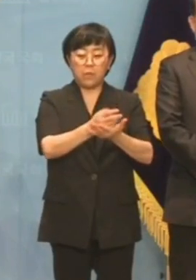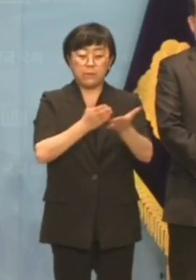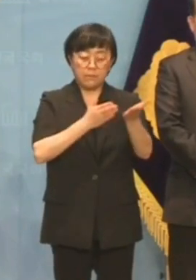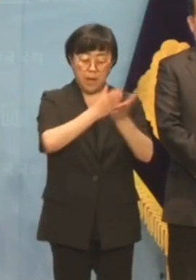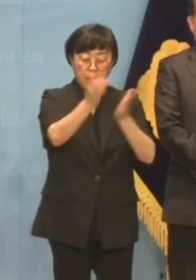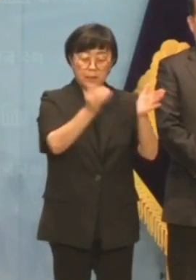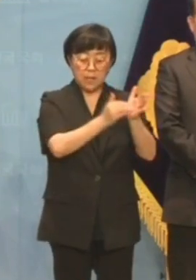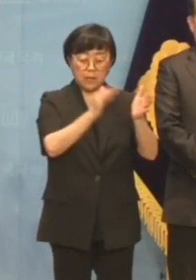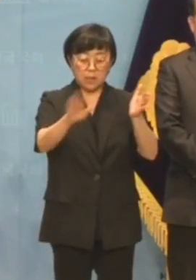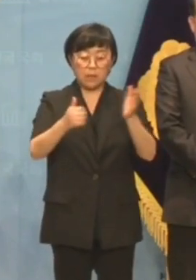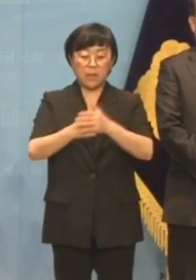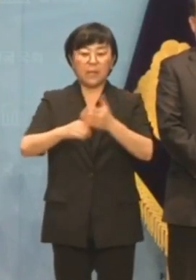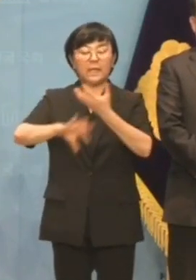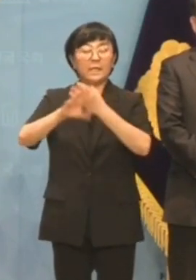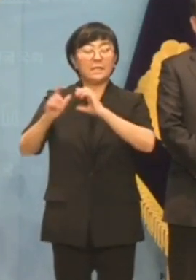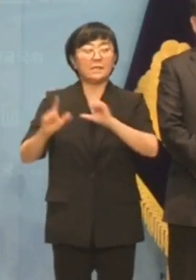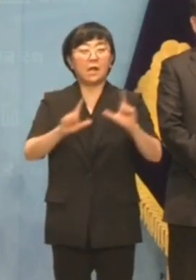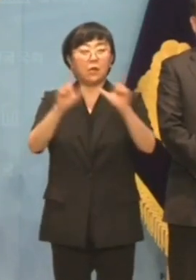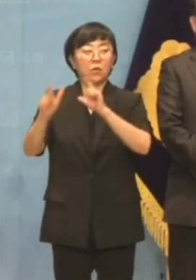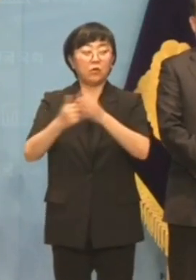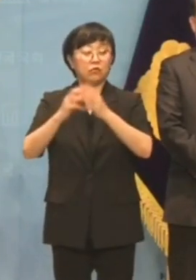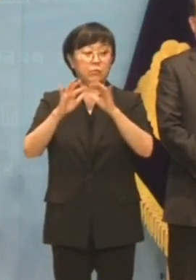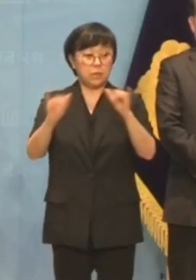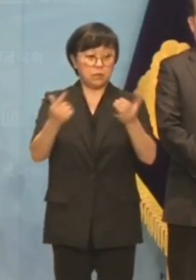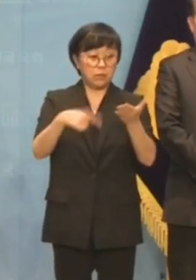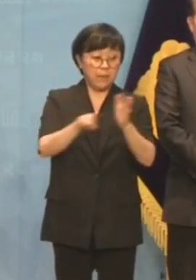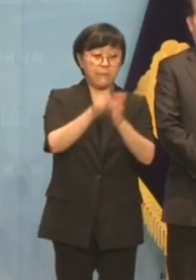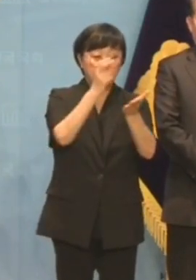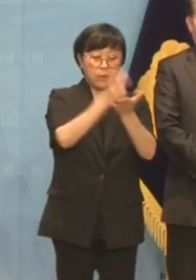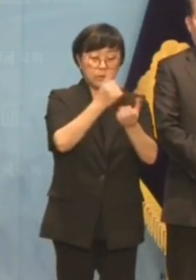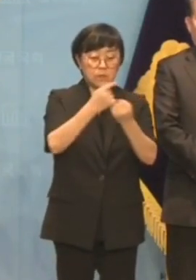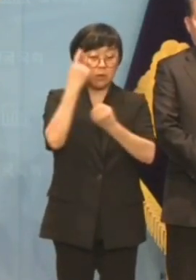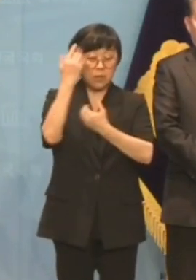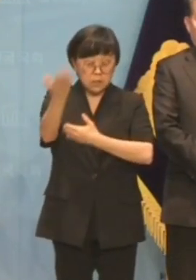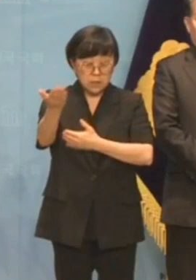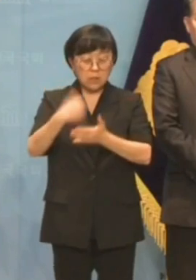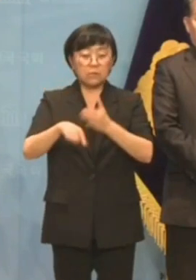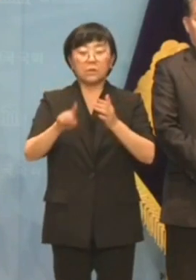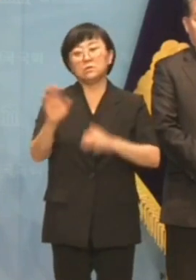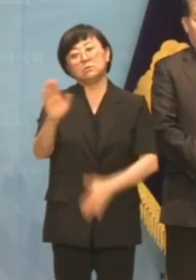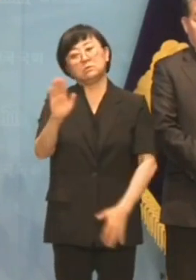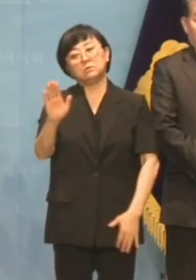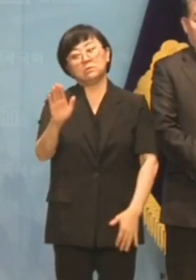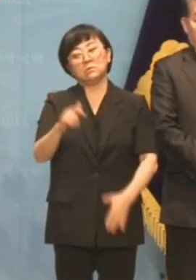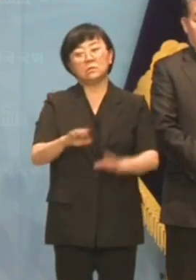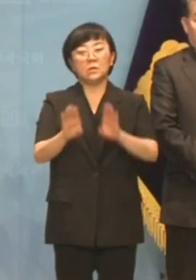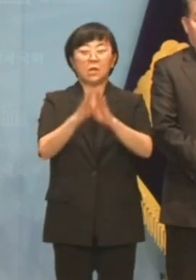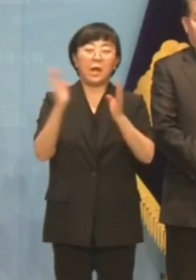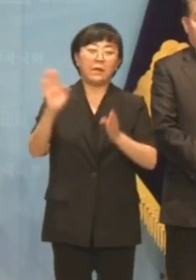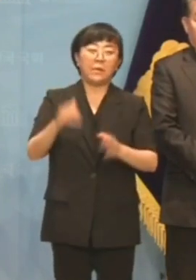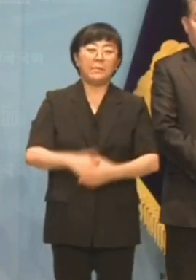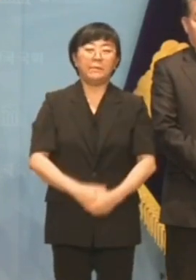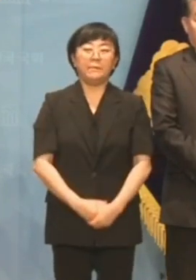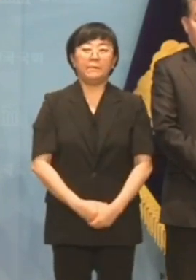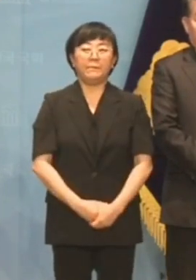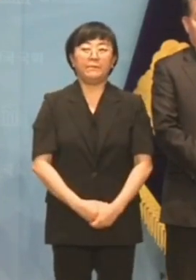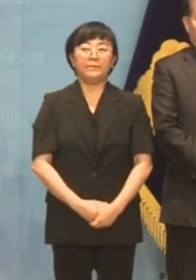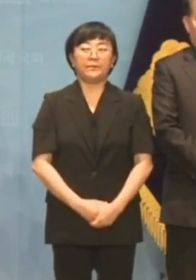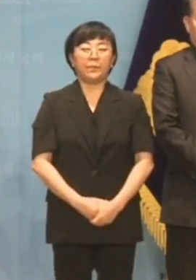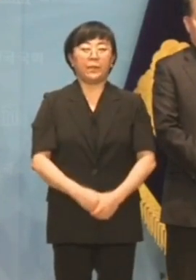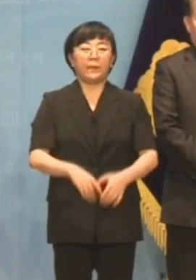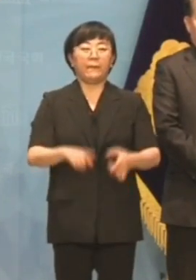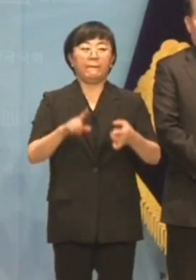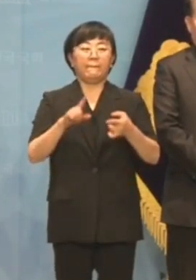재외동포기본법이 뒤늦게 통과되어지는 상황에서조차도 현안 질의를 하면 그조차도 열지 않겠다라고 이야기합니다.